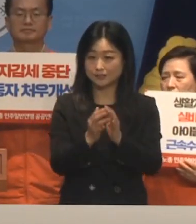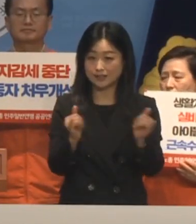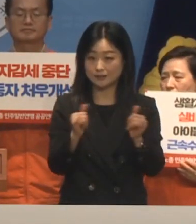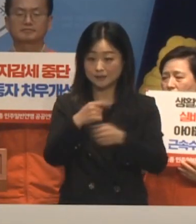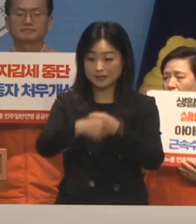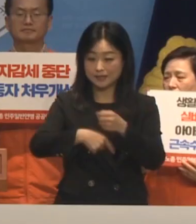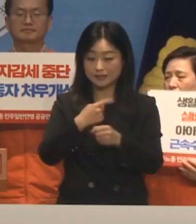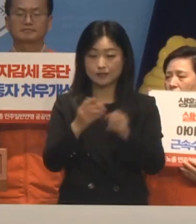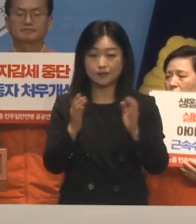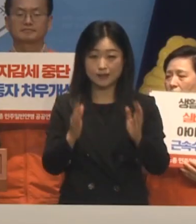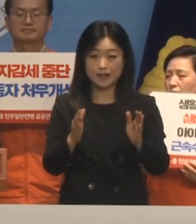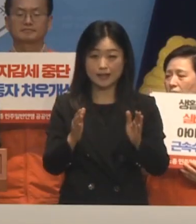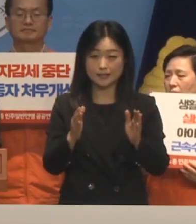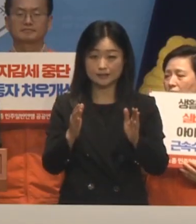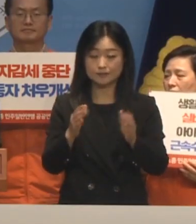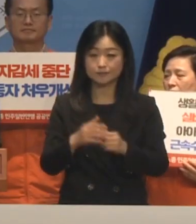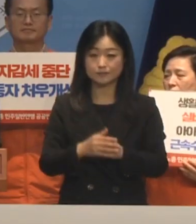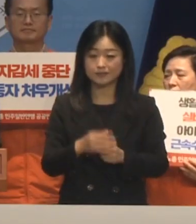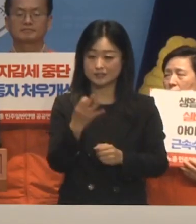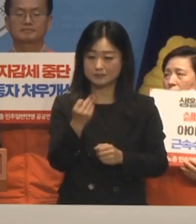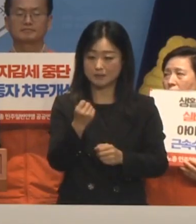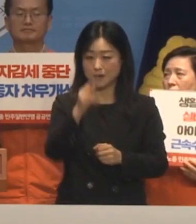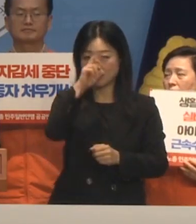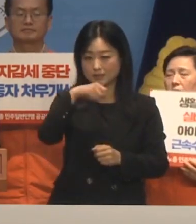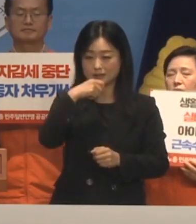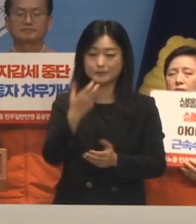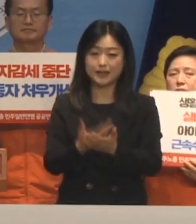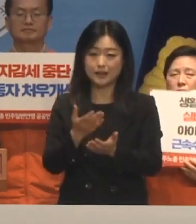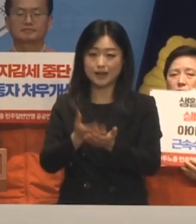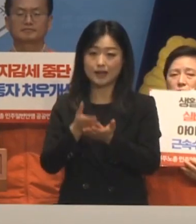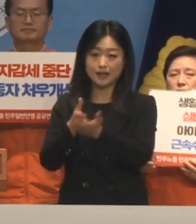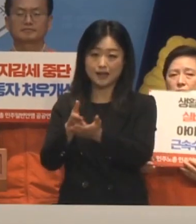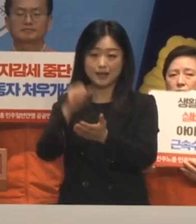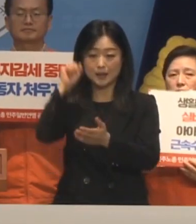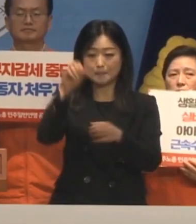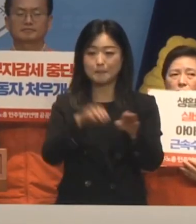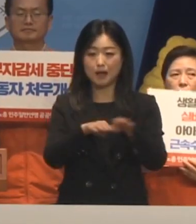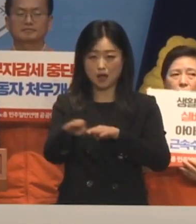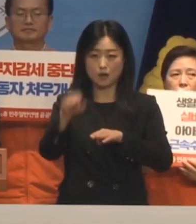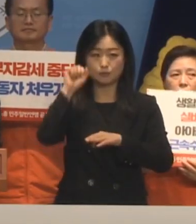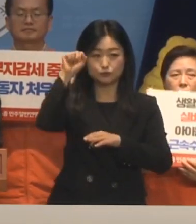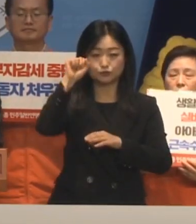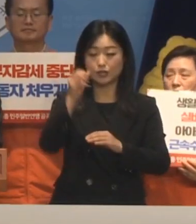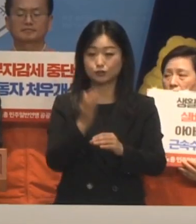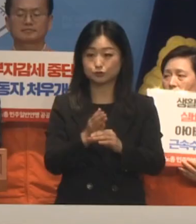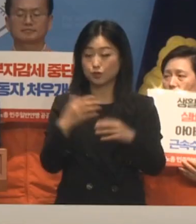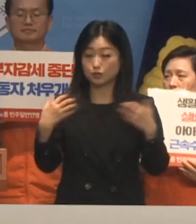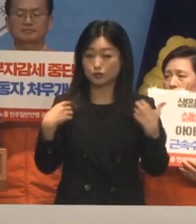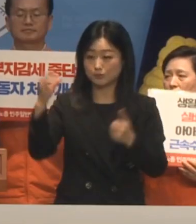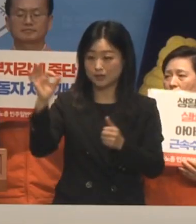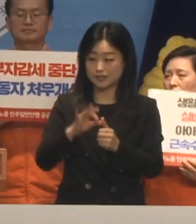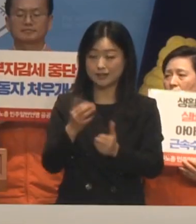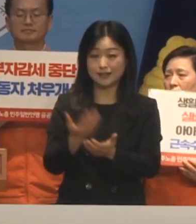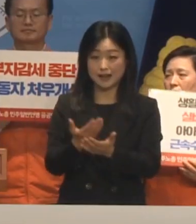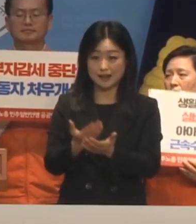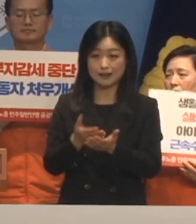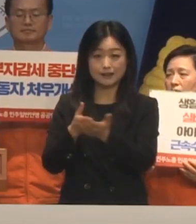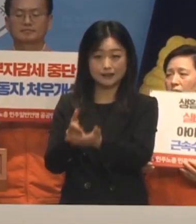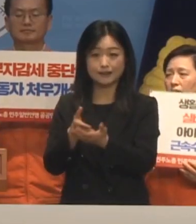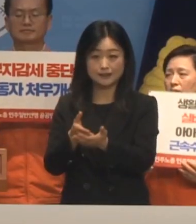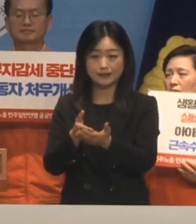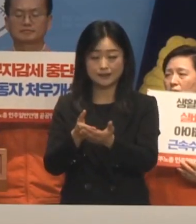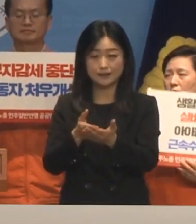동안 지침대로 식비 14만 원을 달라고 파업 투쟁을 하고 있습니다. 정부 지침을 이행하라고 노동자들이 투쟁해야